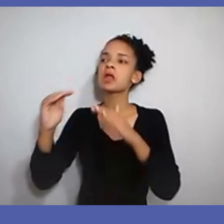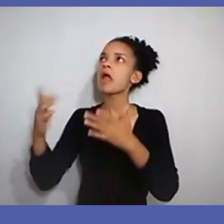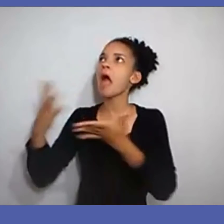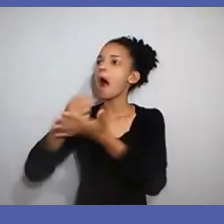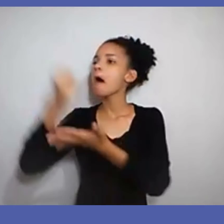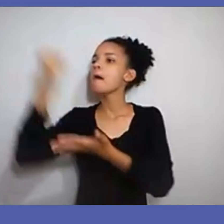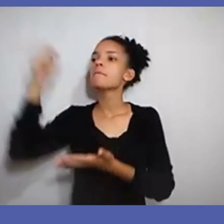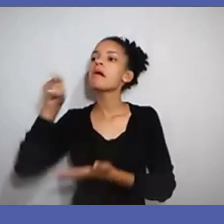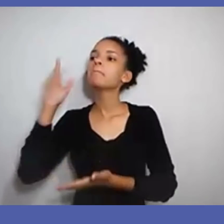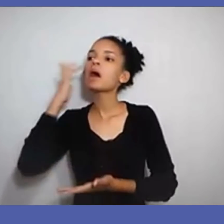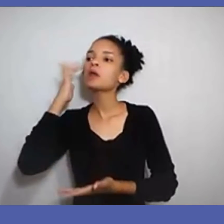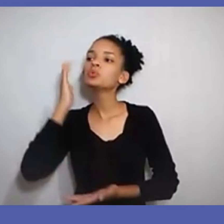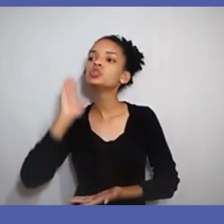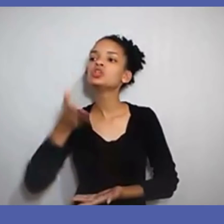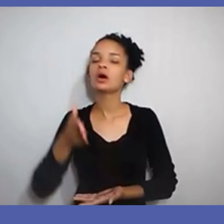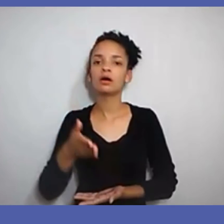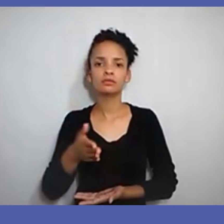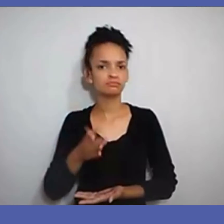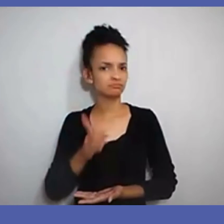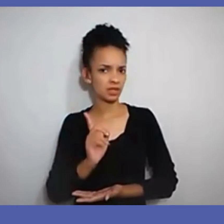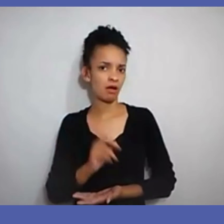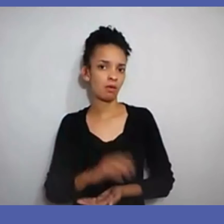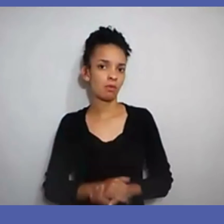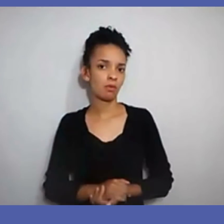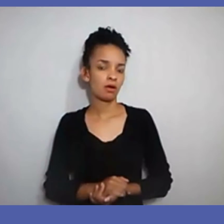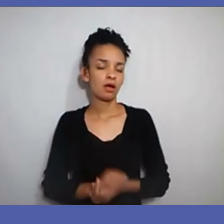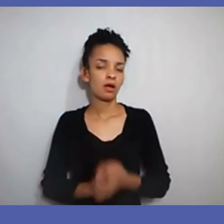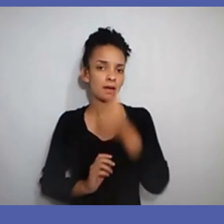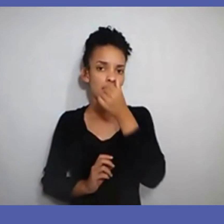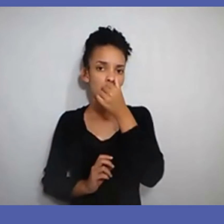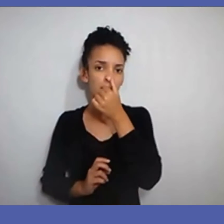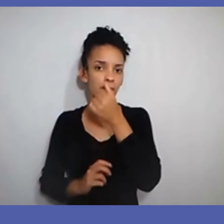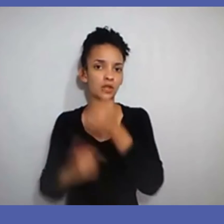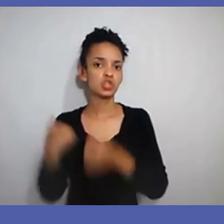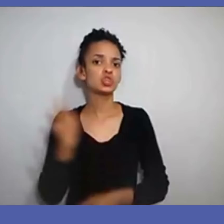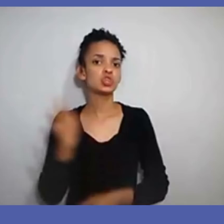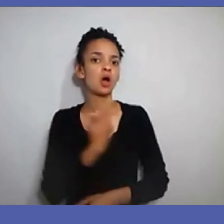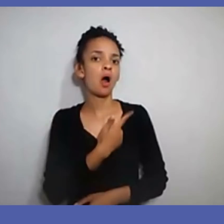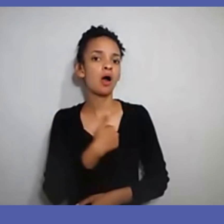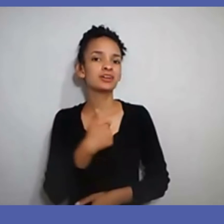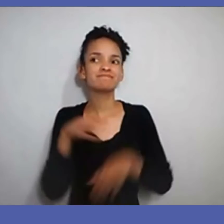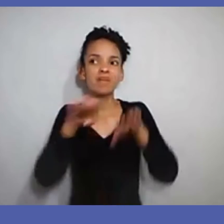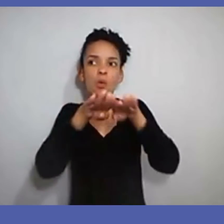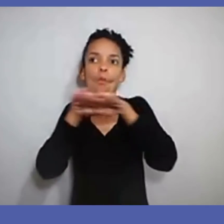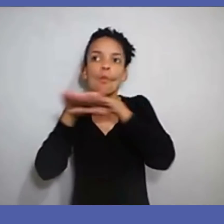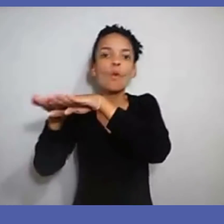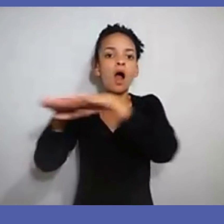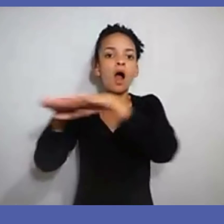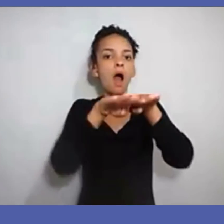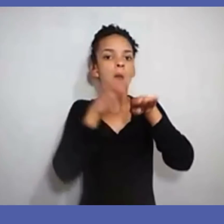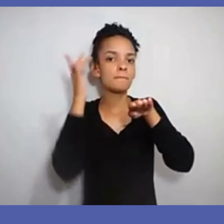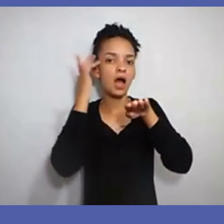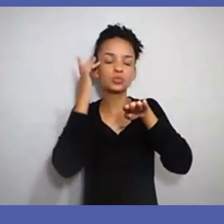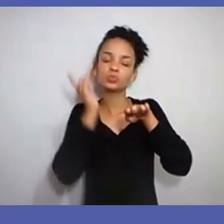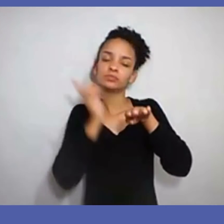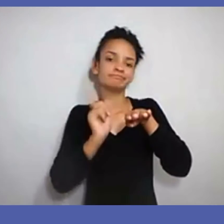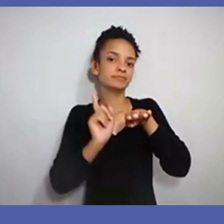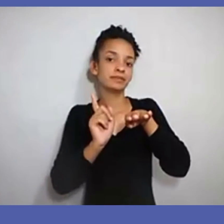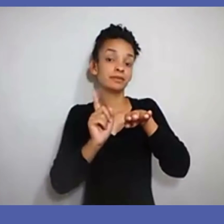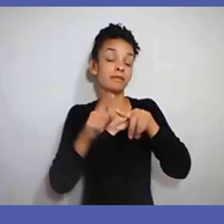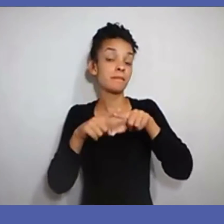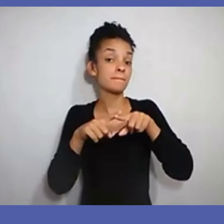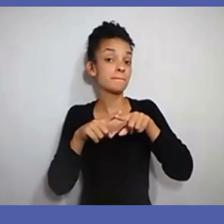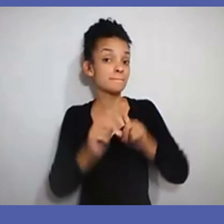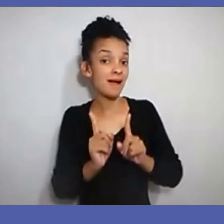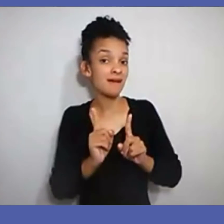Mas nem todos nós vamos estar nessa condição. Mas, irmãos, aqui nos dá uma chance muito grande. Quem